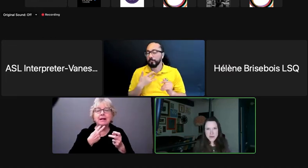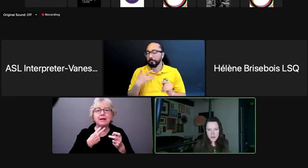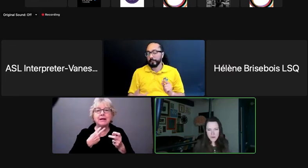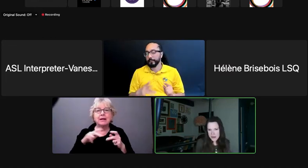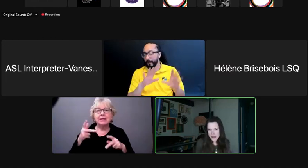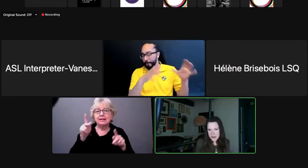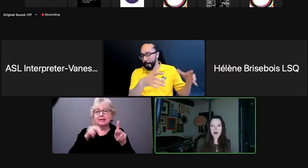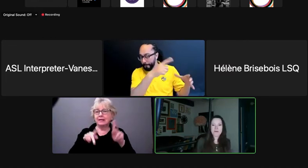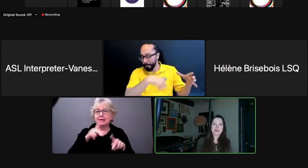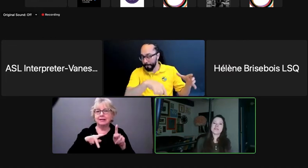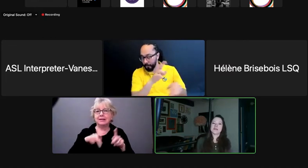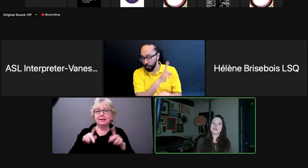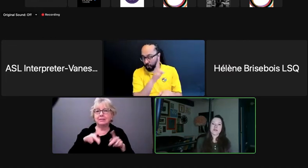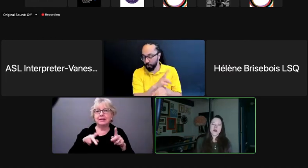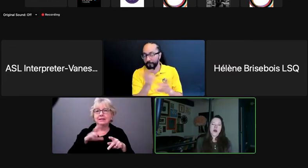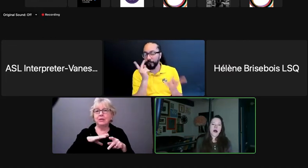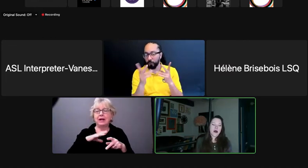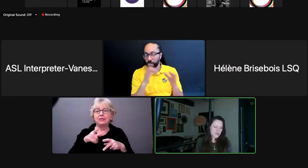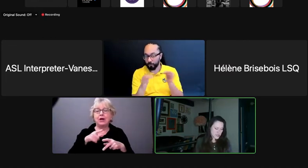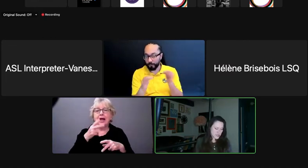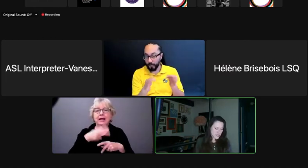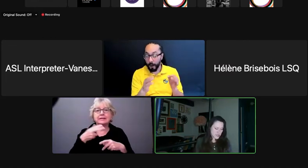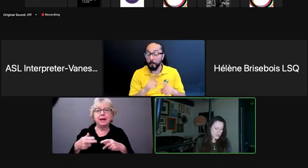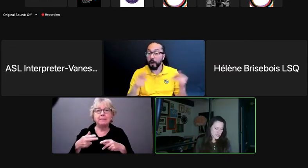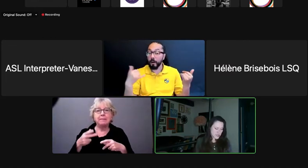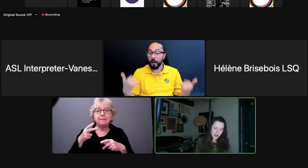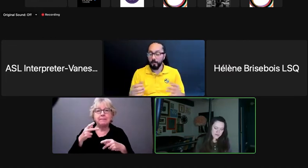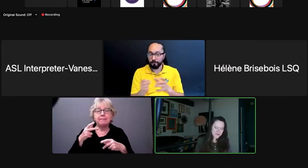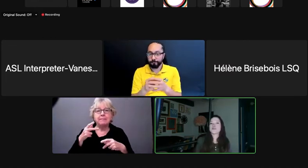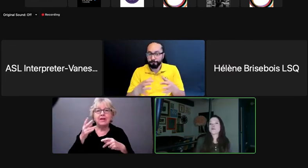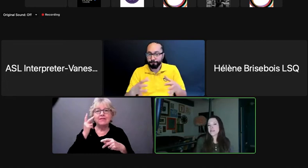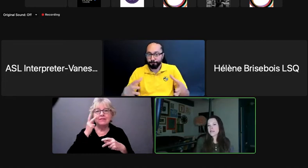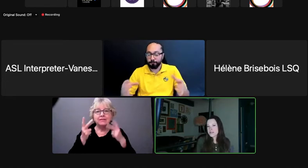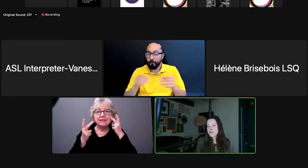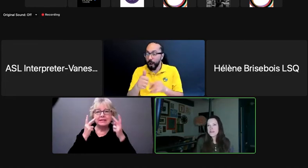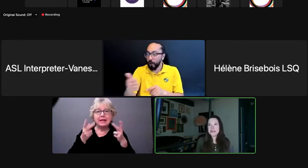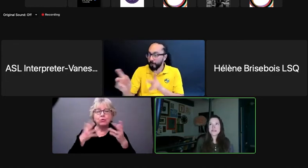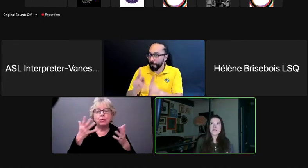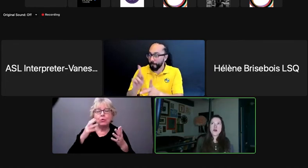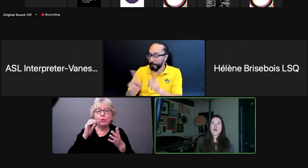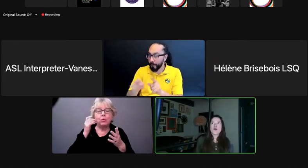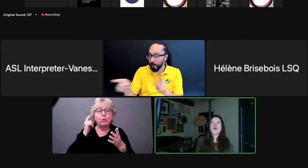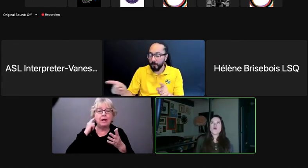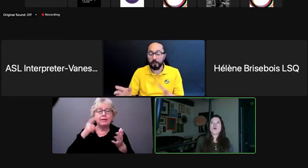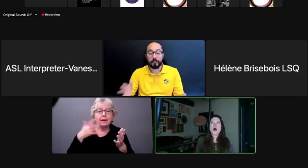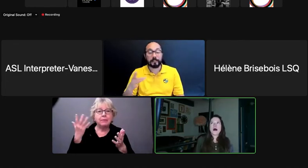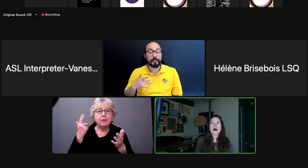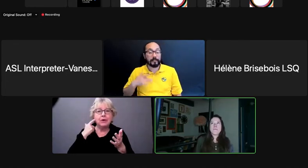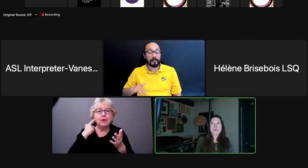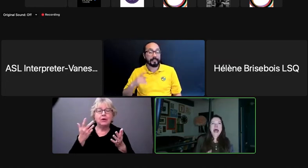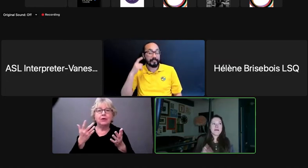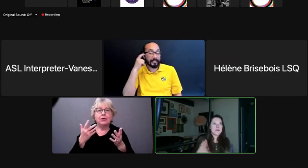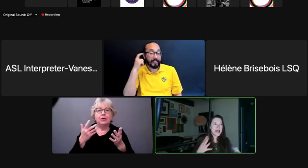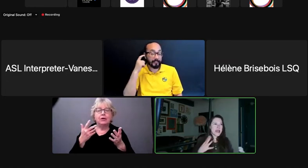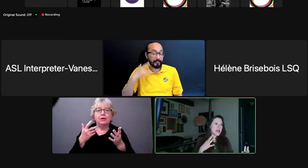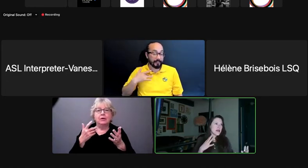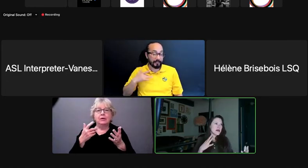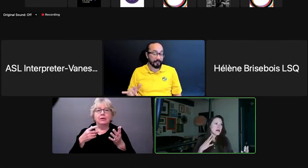qui ont des incapacités visibles ou auditives qui les utilisent en particulier mais